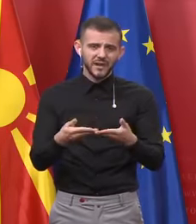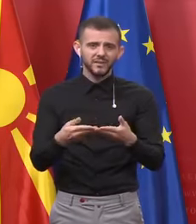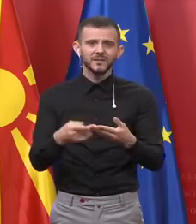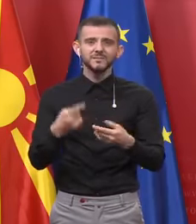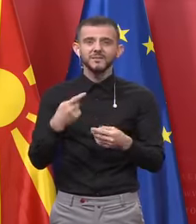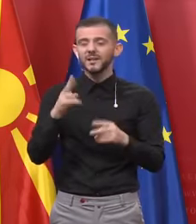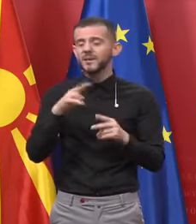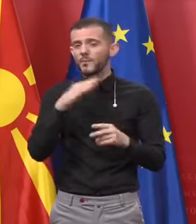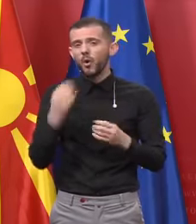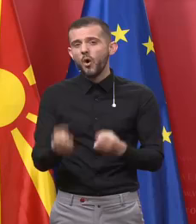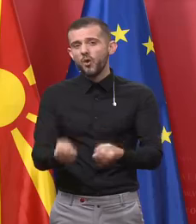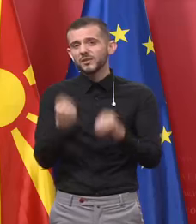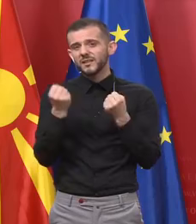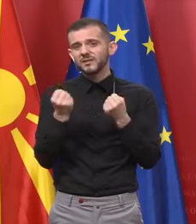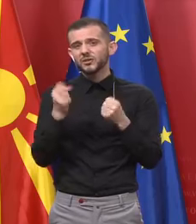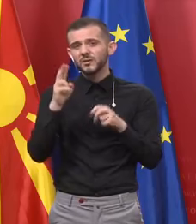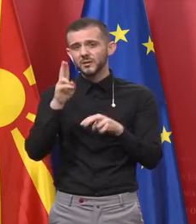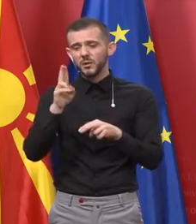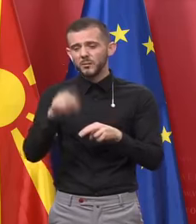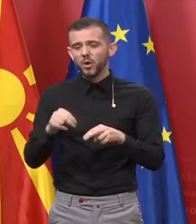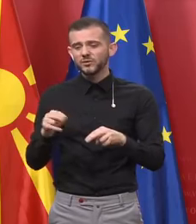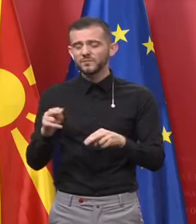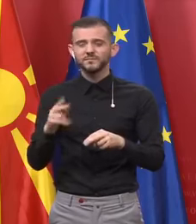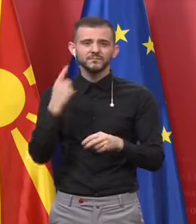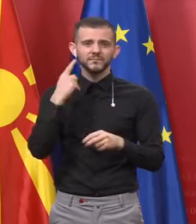се третира и, за жал, пациентите